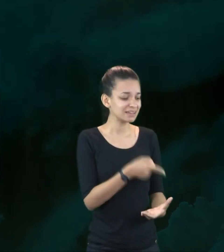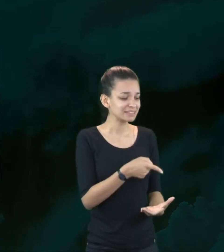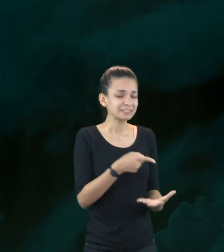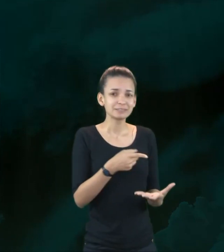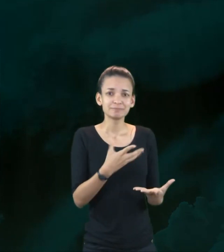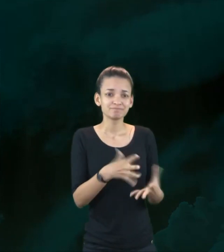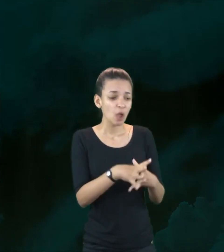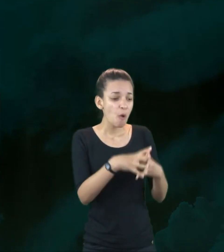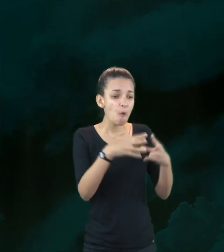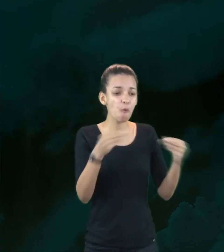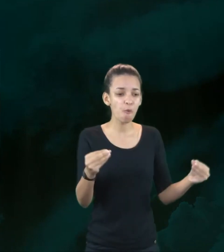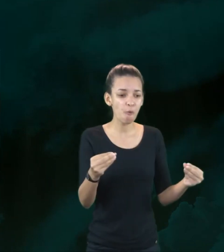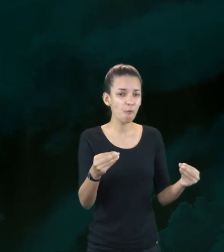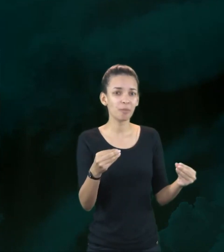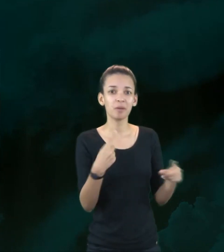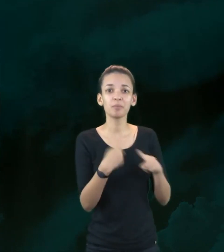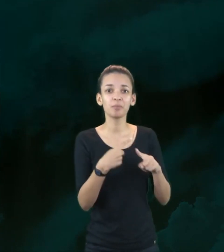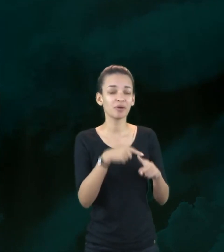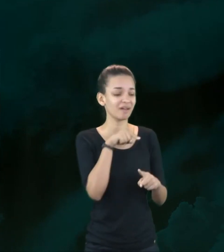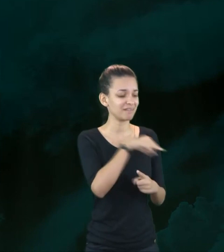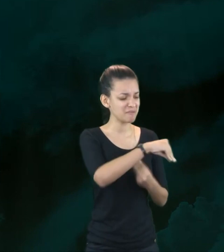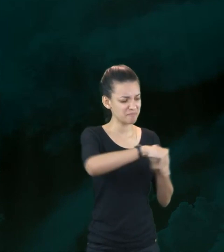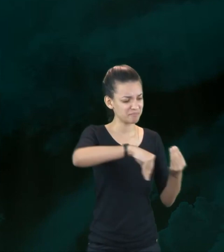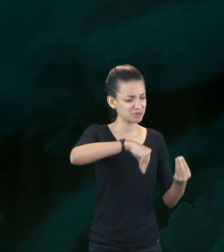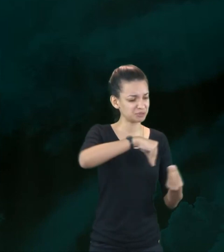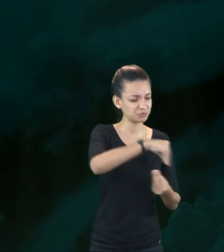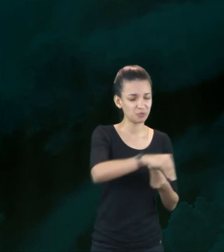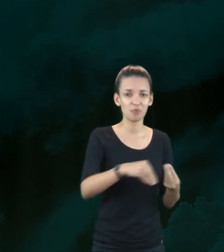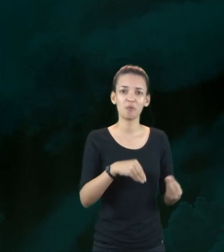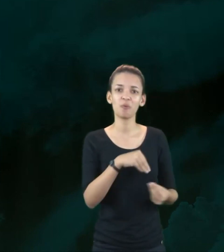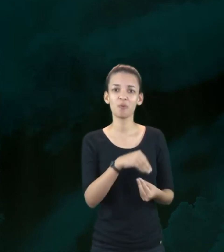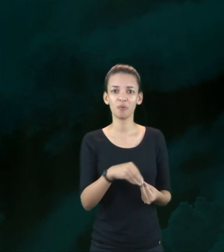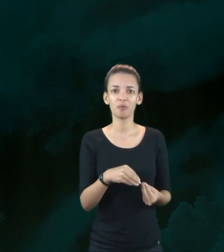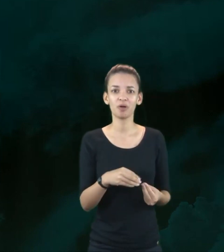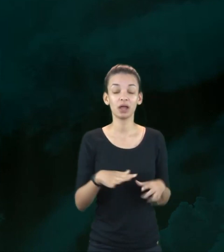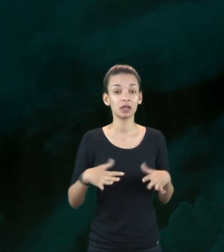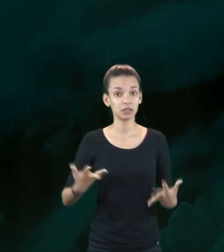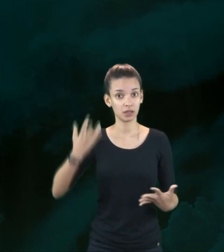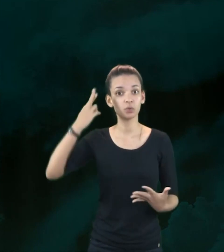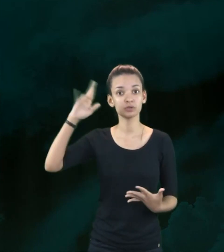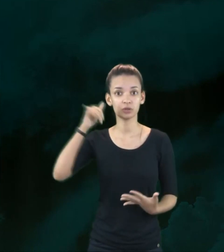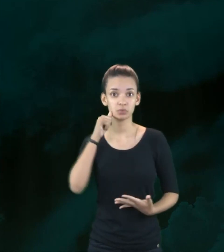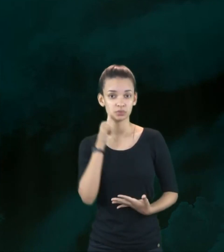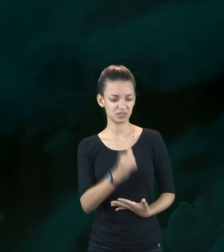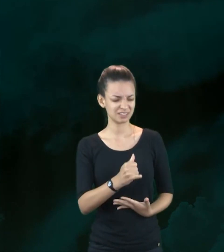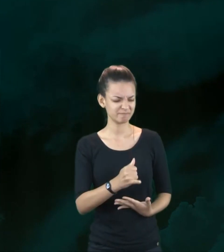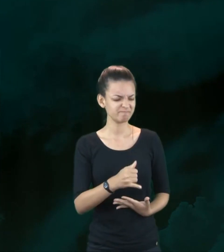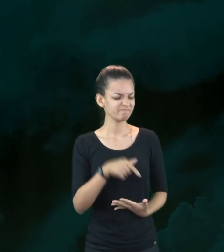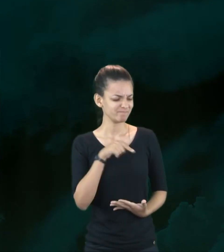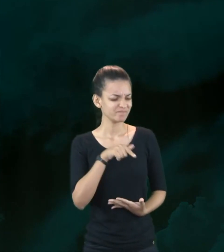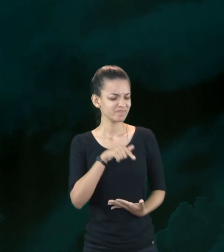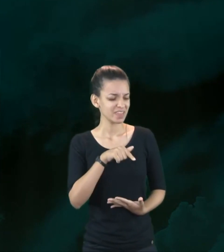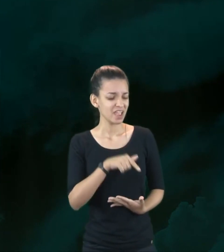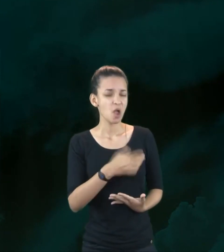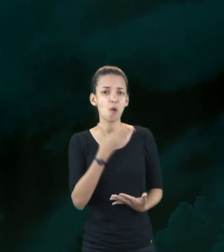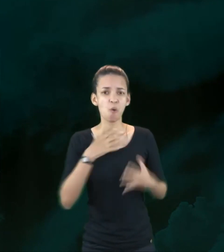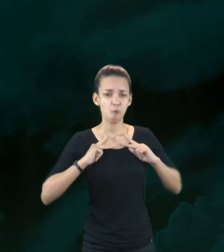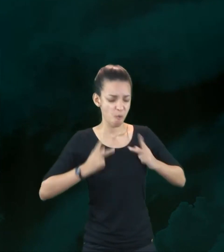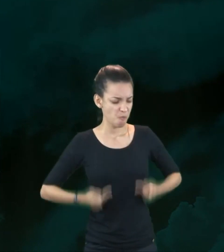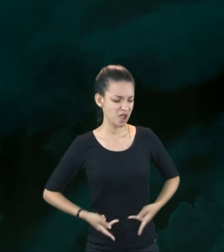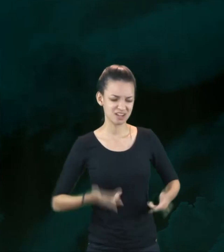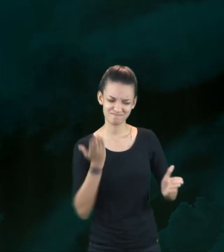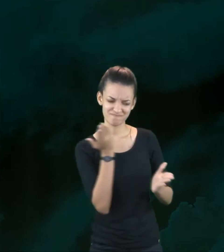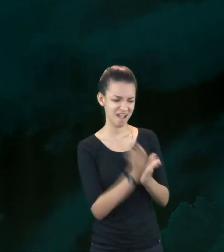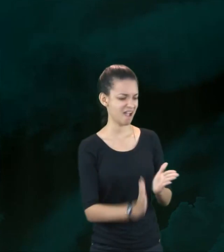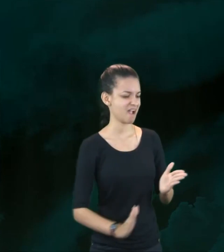Eu vou acabar com isso. E disse o Senhor, farei desaparecer da face da terra o homem que criei, o homem, o animal